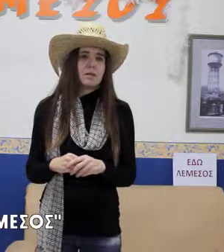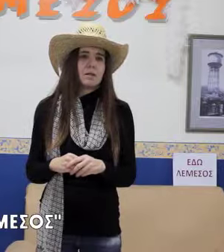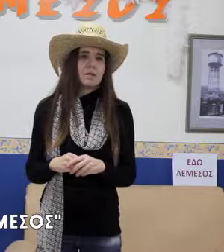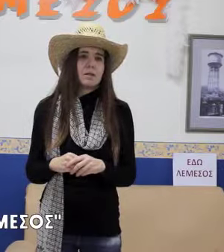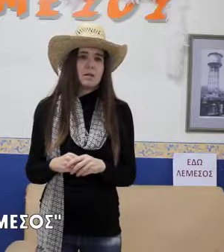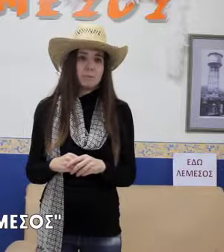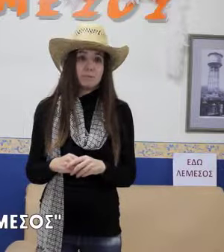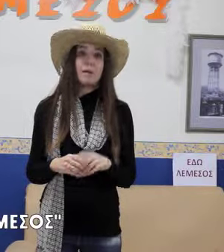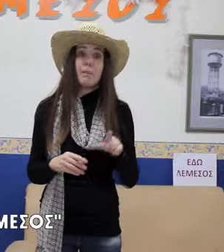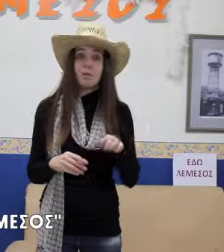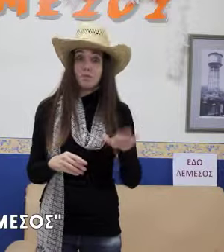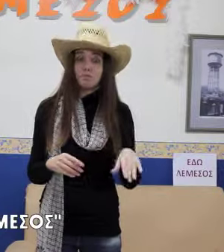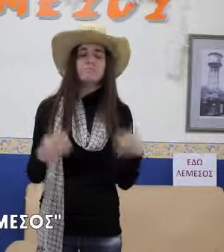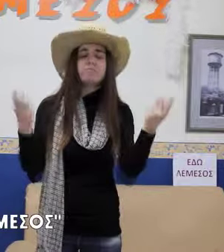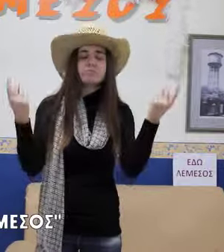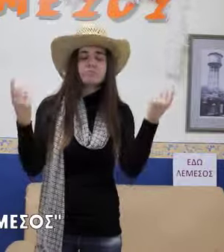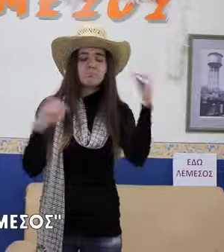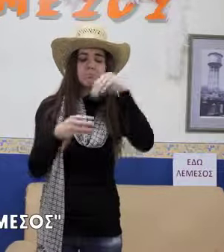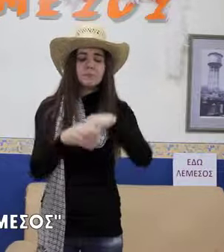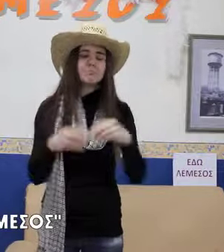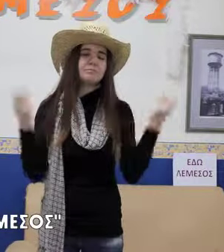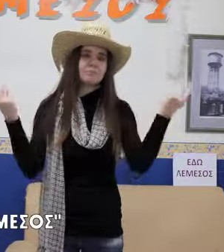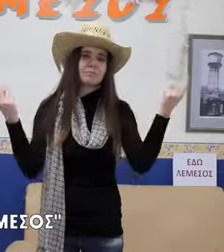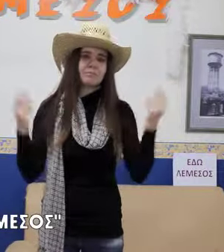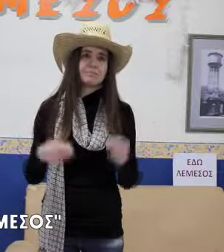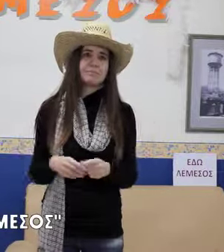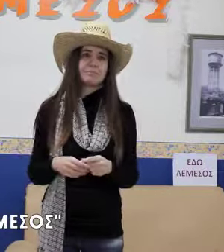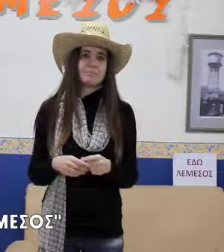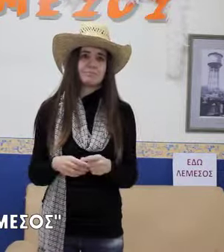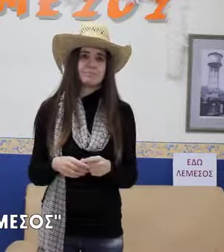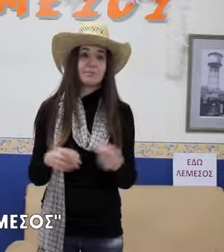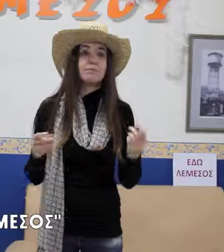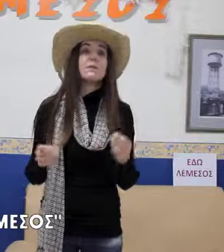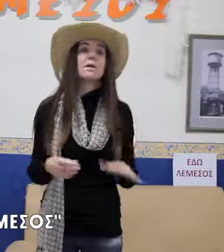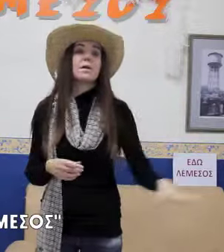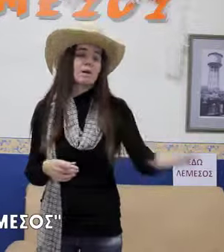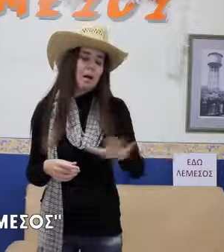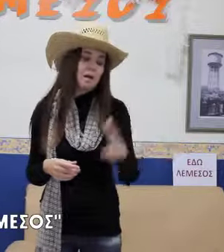υπαίθριος καρναβαλίστικος χορός, χώρος στάθμευσης εναερίου.